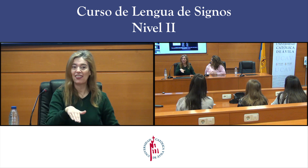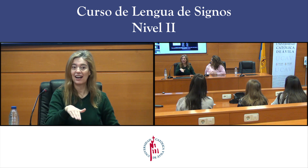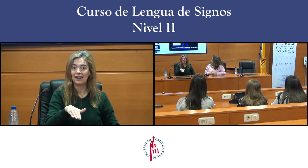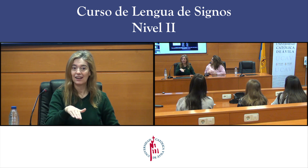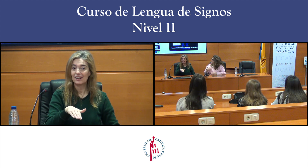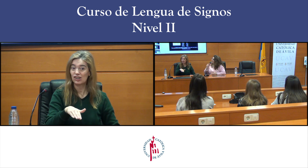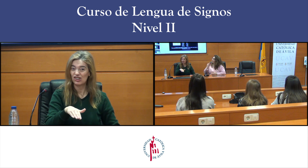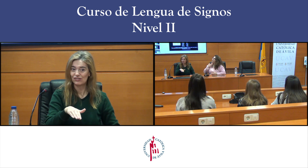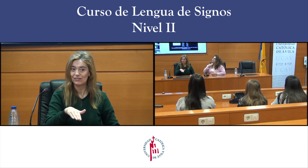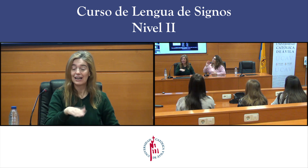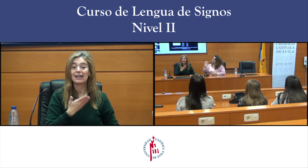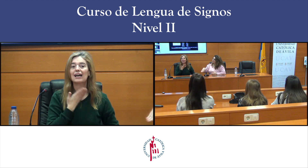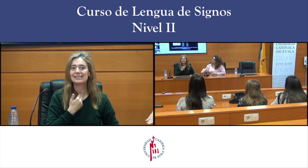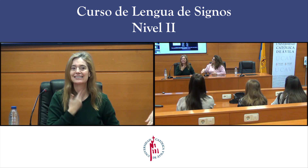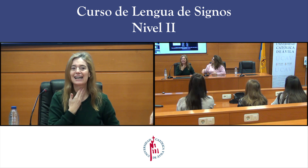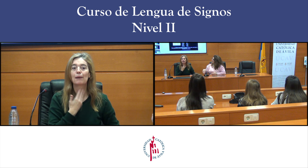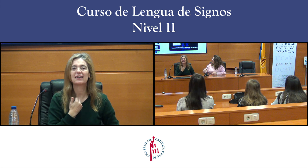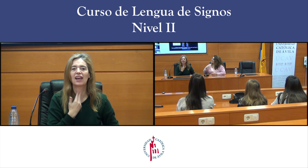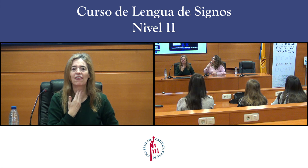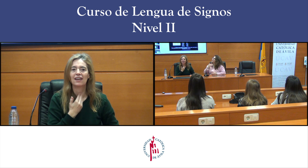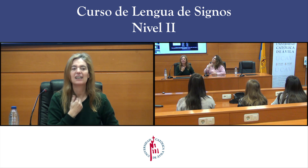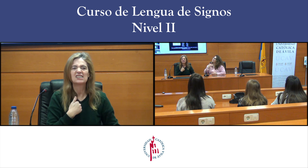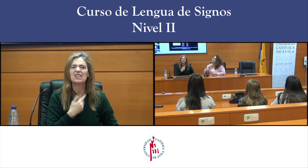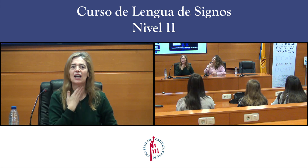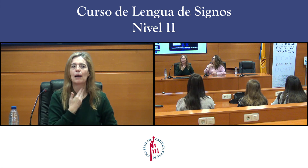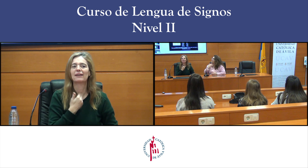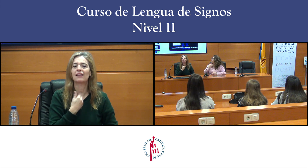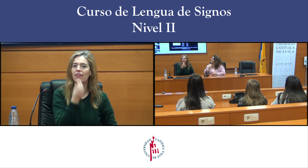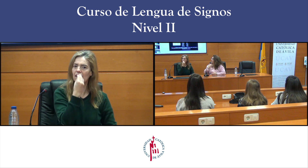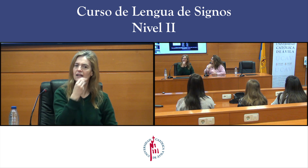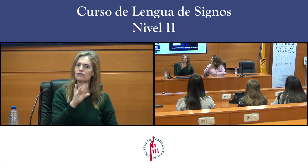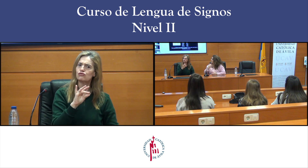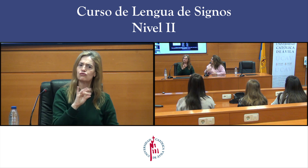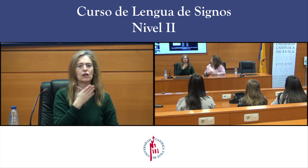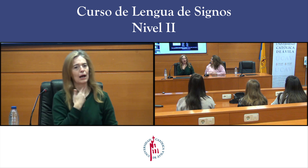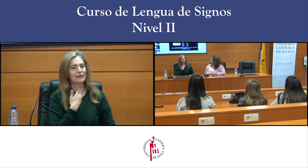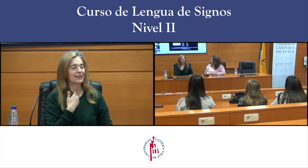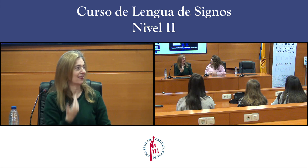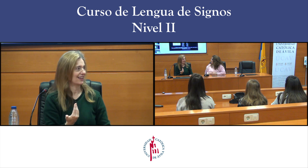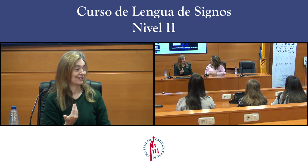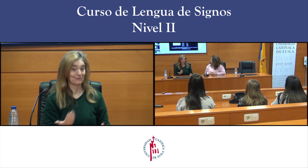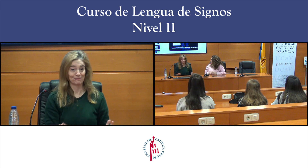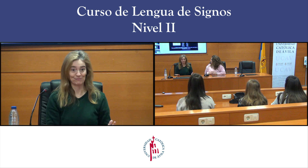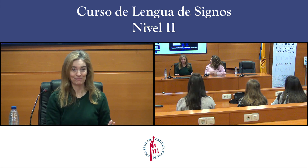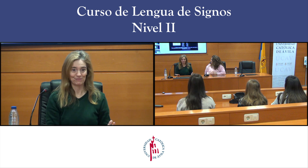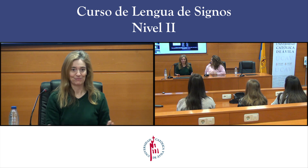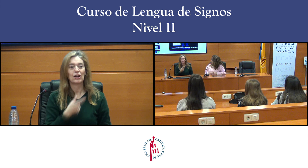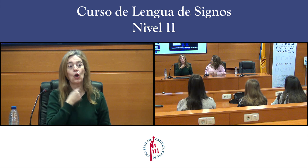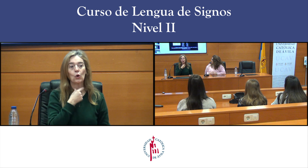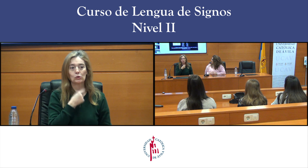apetecer cuando no Y si apetece nos rascamos el cuello lo importante